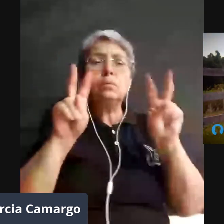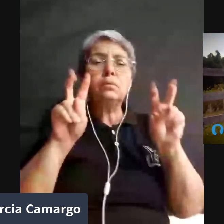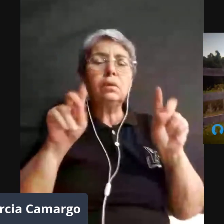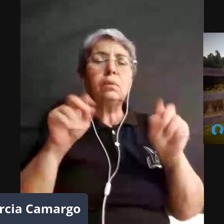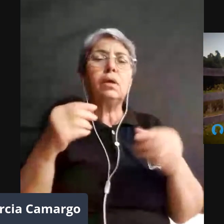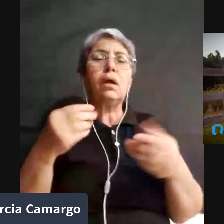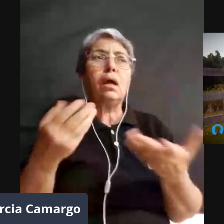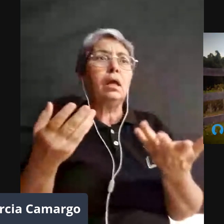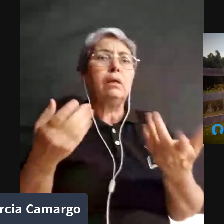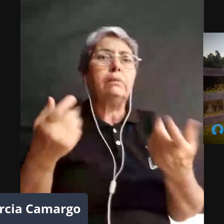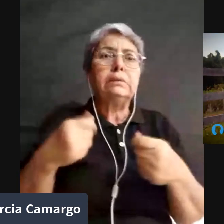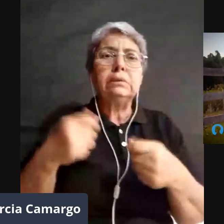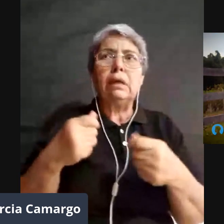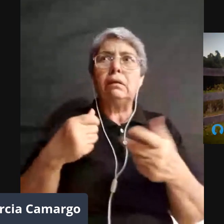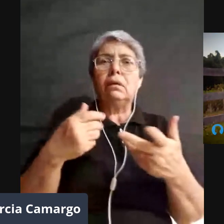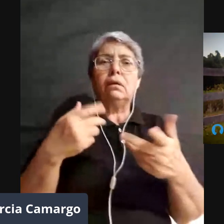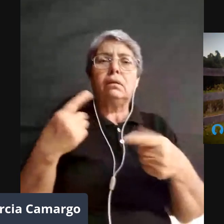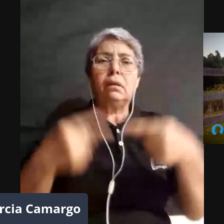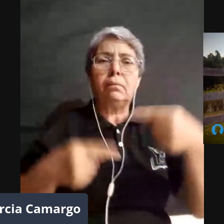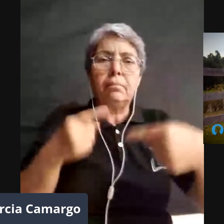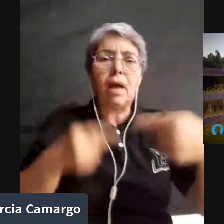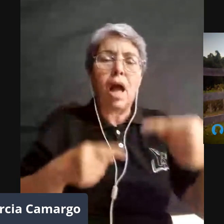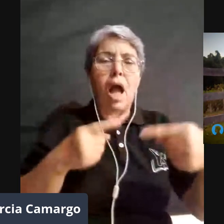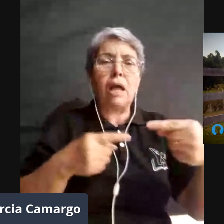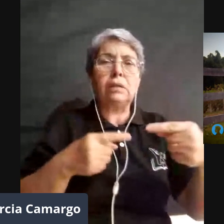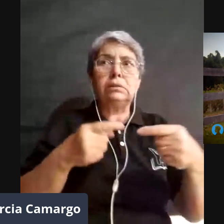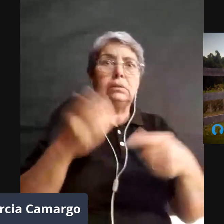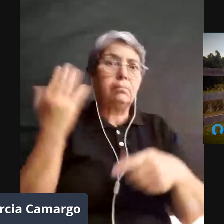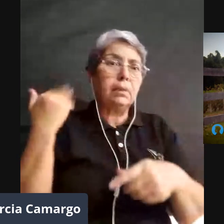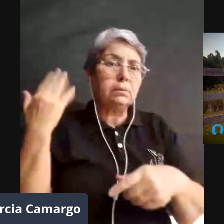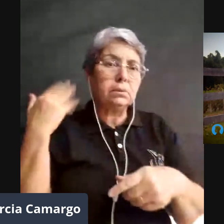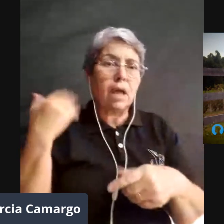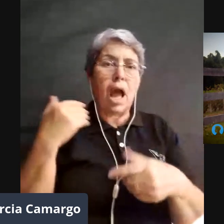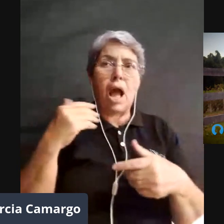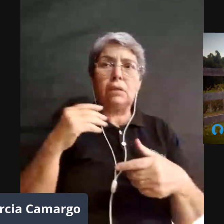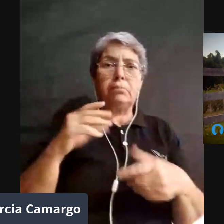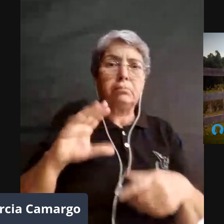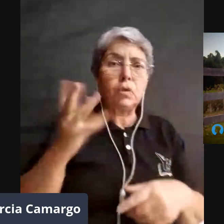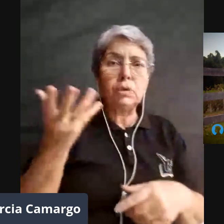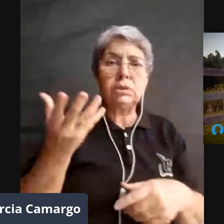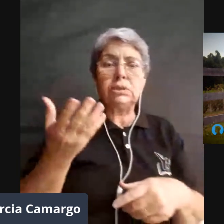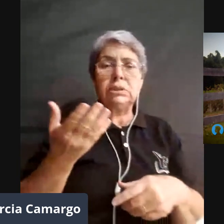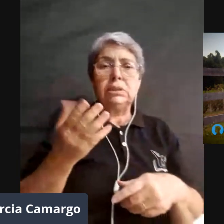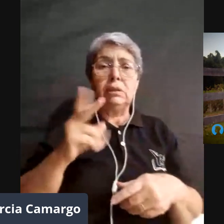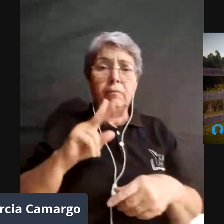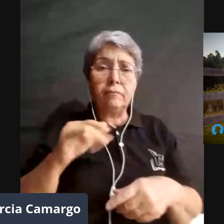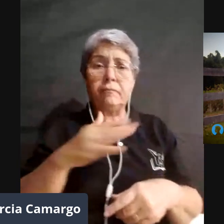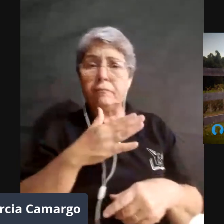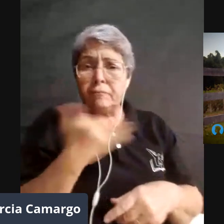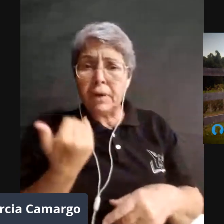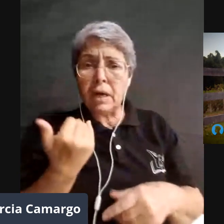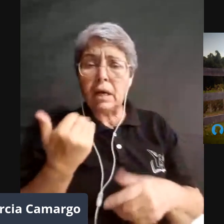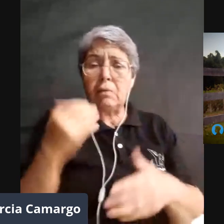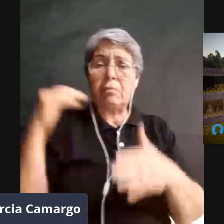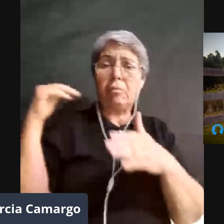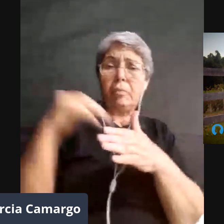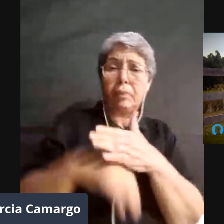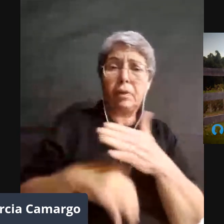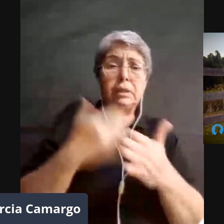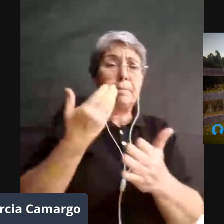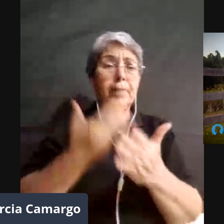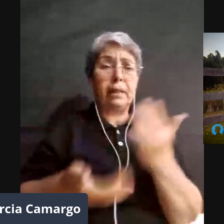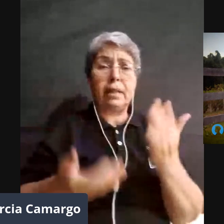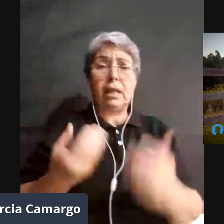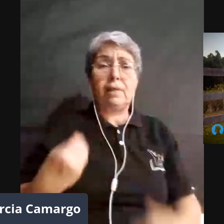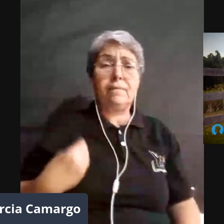discutirmos a salvação desses líderes. Eles estão salvos, eles se perderam, esses queridos líderes, eles estão dormindo